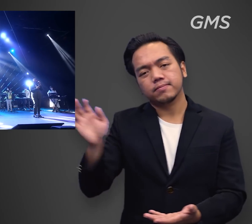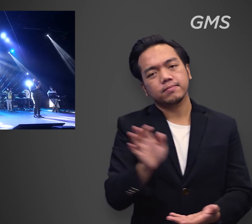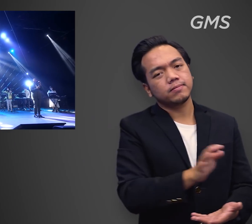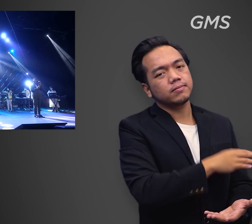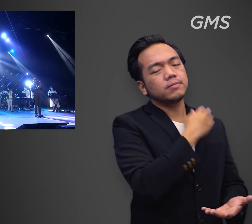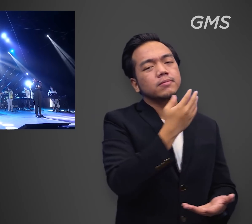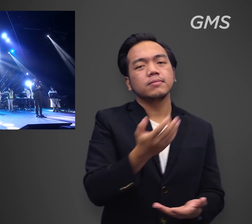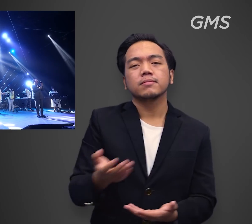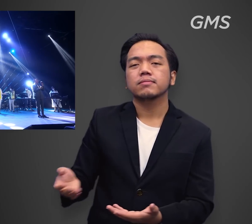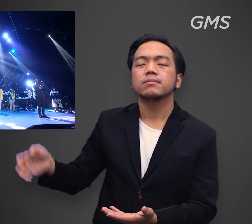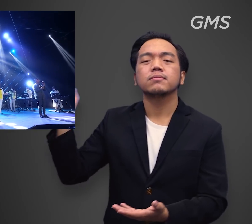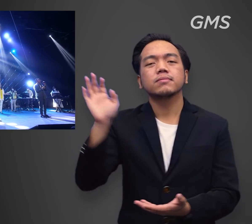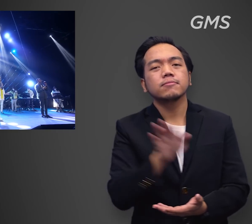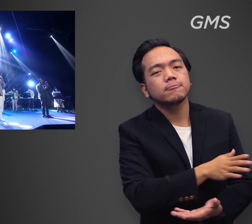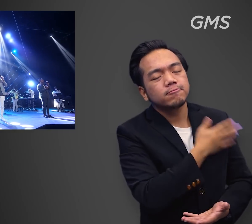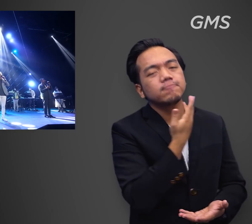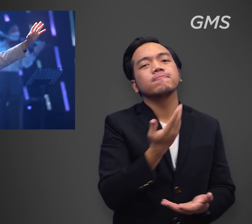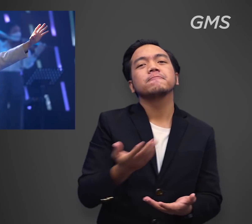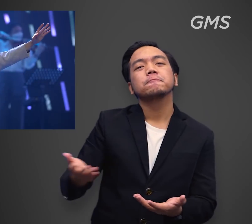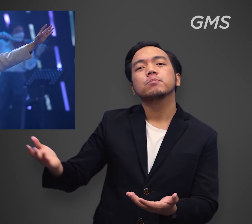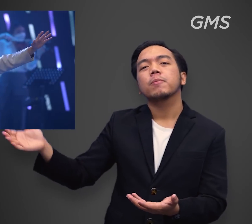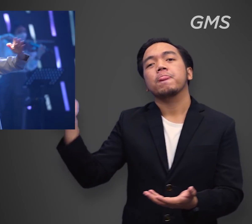Kiramaya nama karamaya sa,